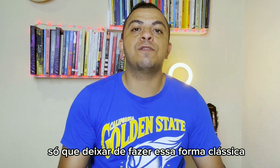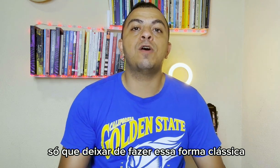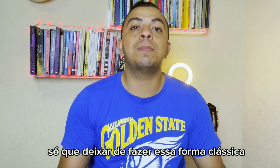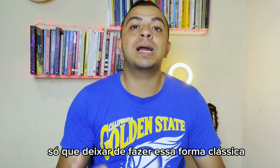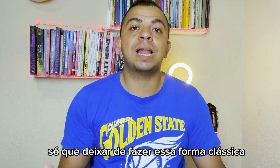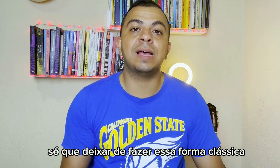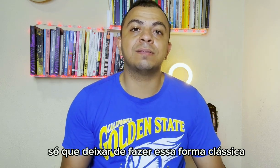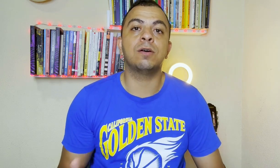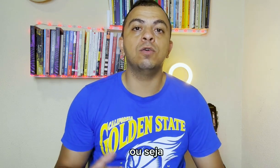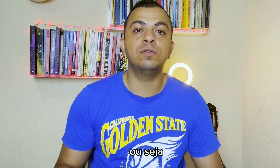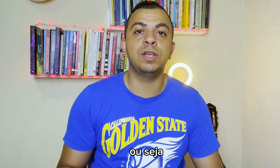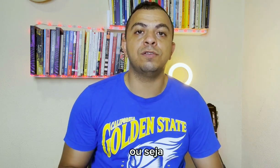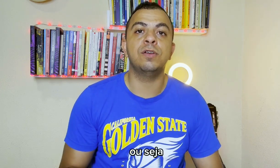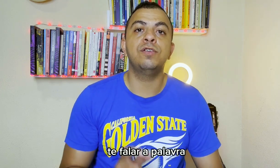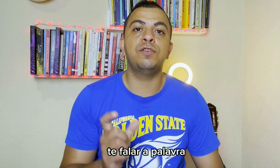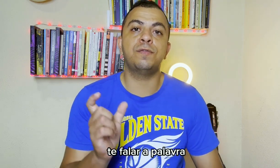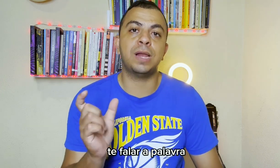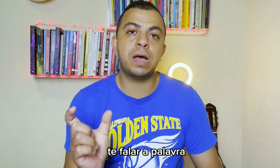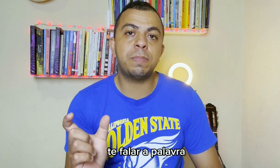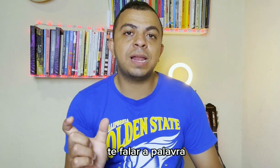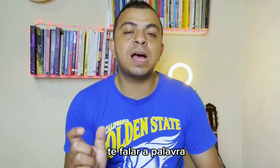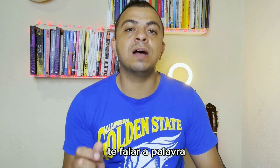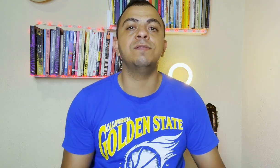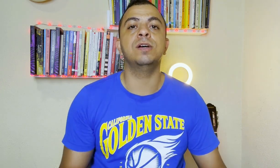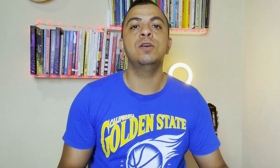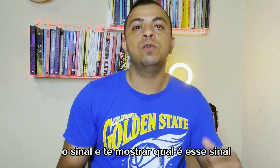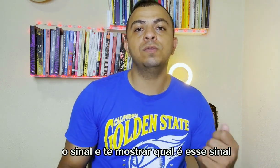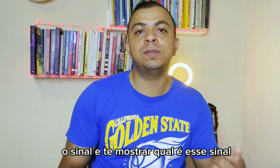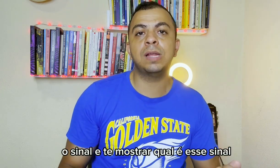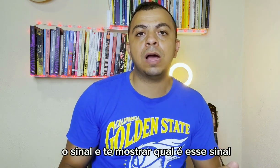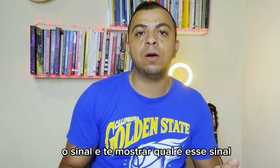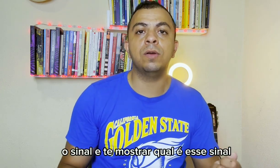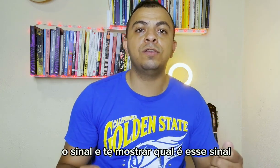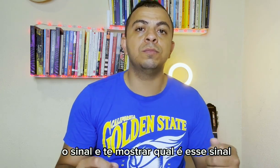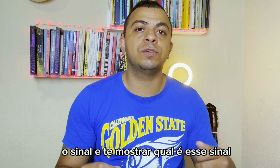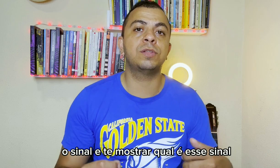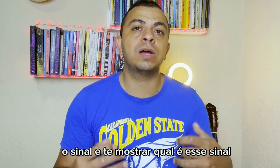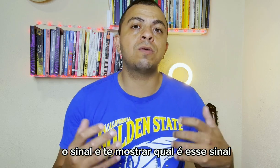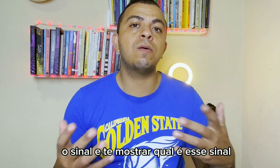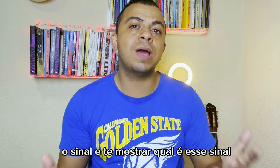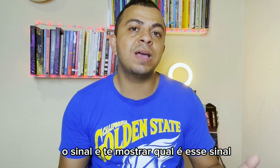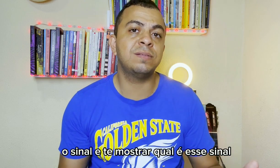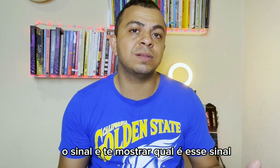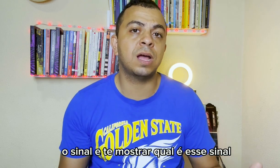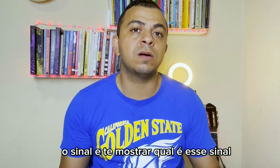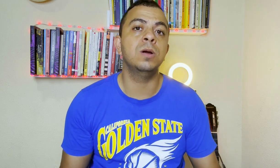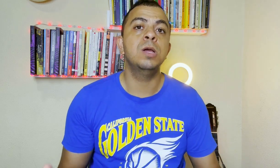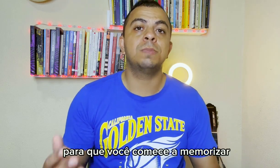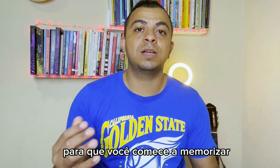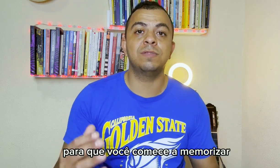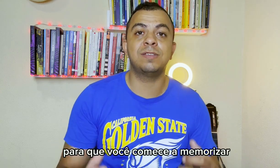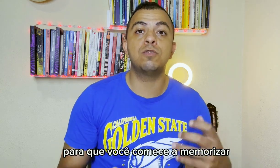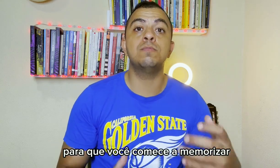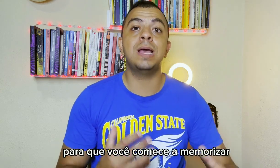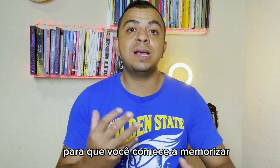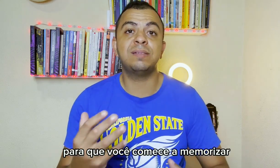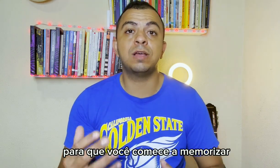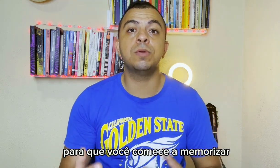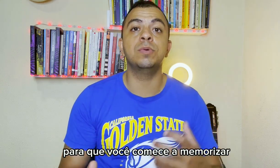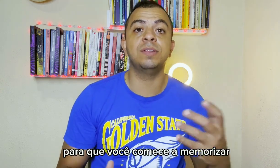forma clássica, ou seja, de falar a palavra, o sinal e te mostrar qual é esse sinal para que você comece a